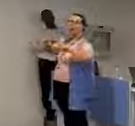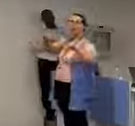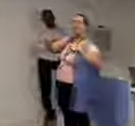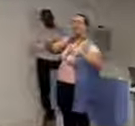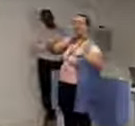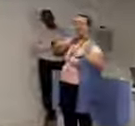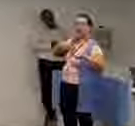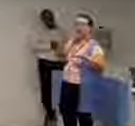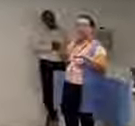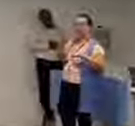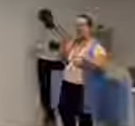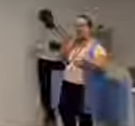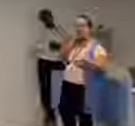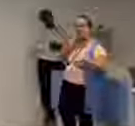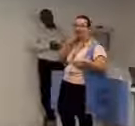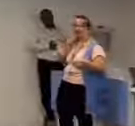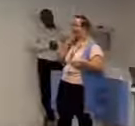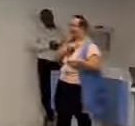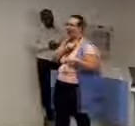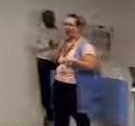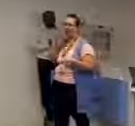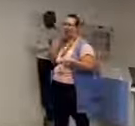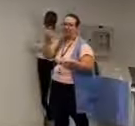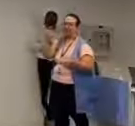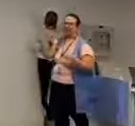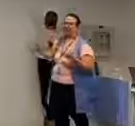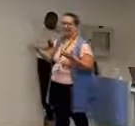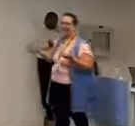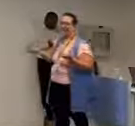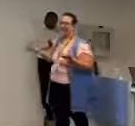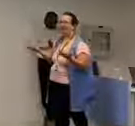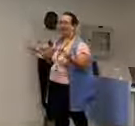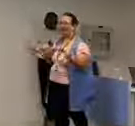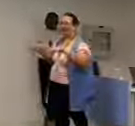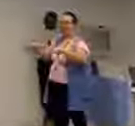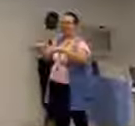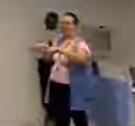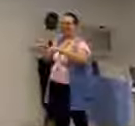ele. O brasileiro é esperto, o brasileiro é inteligente, ele não